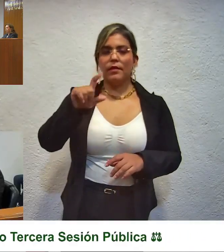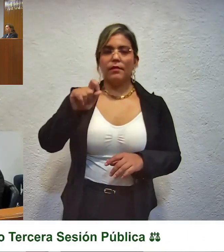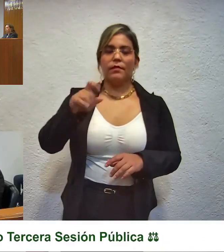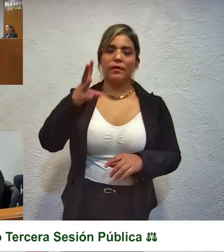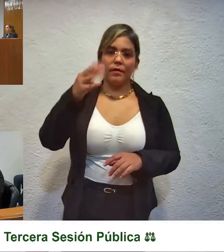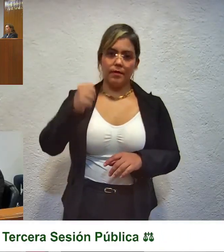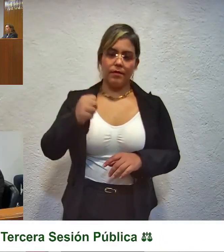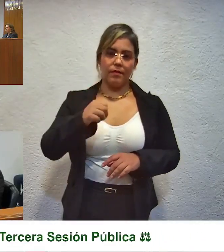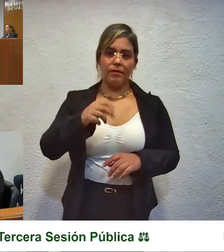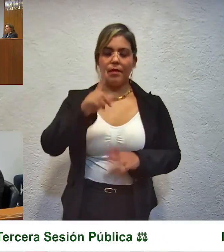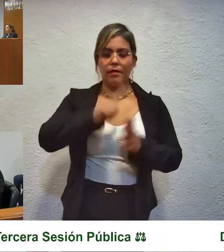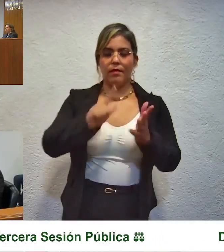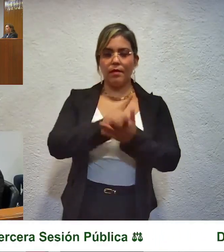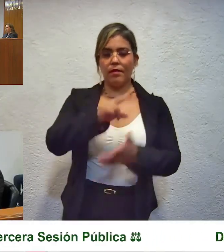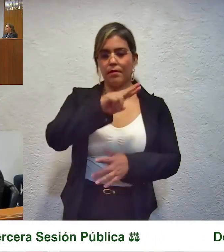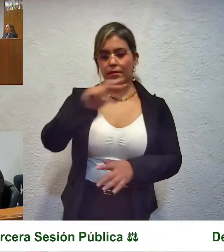número